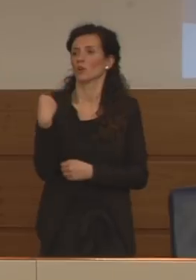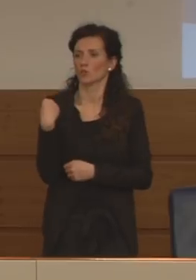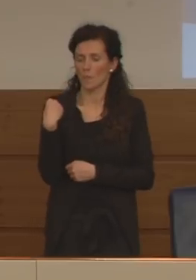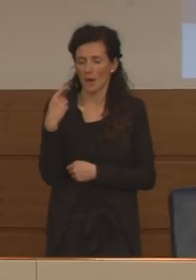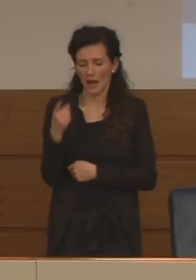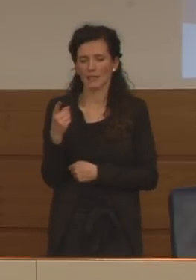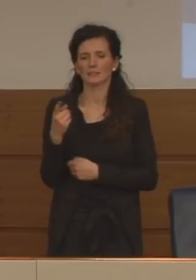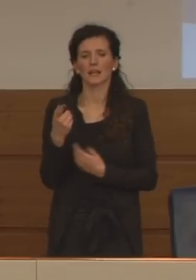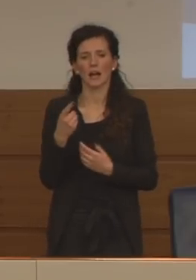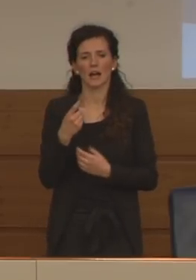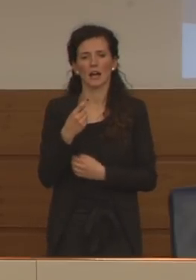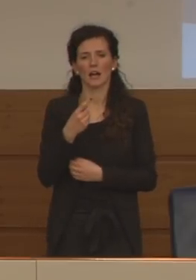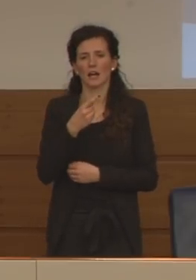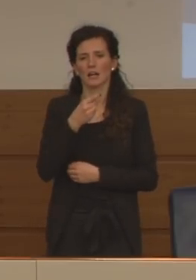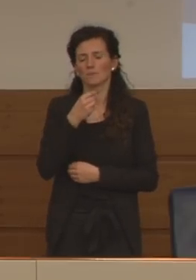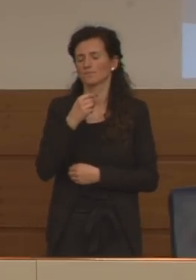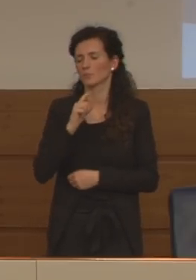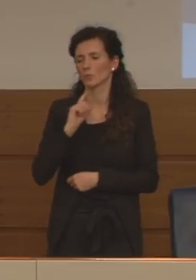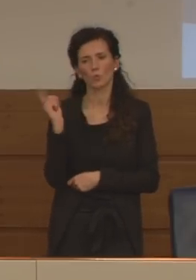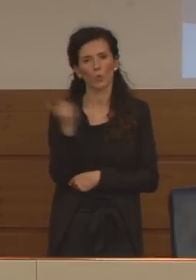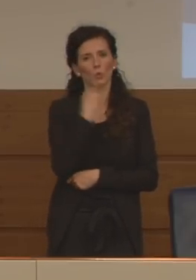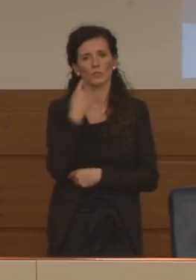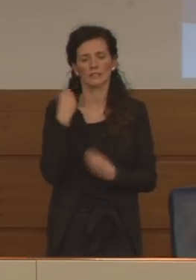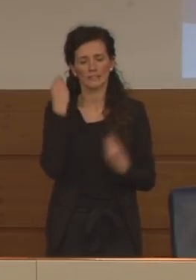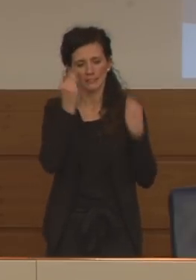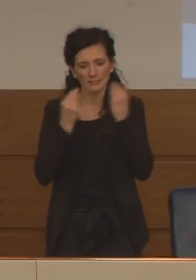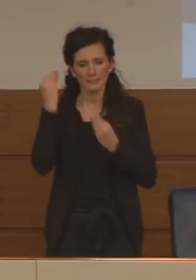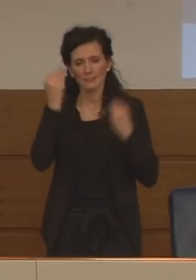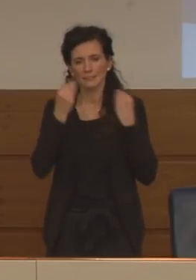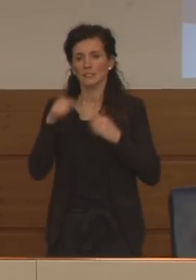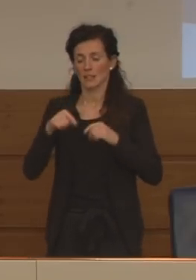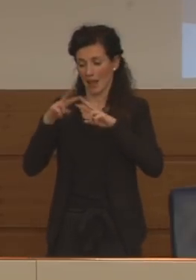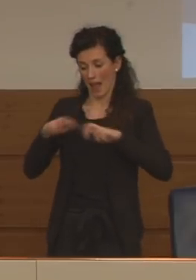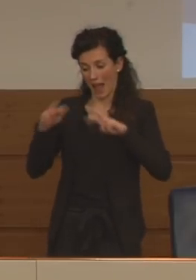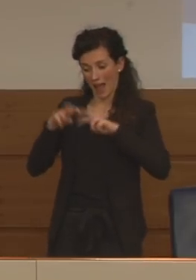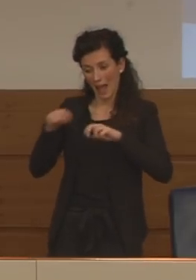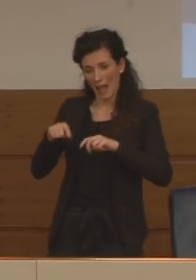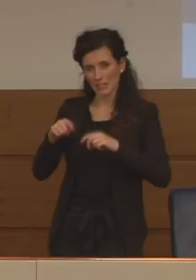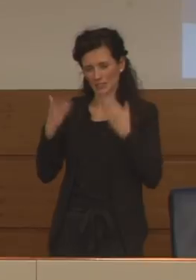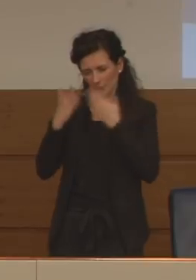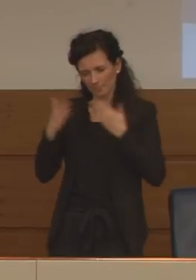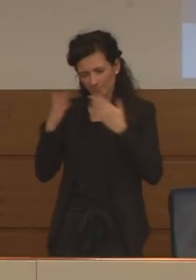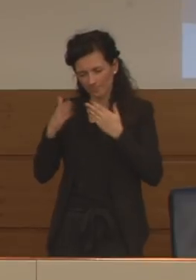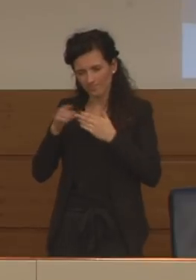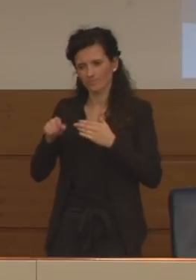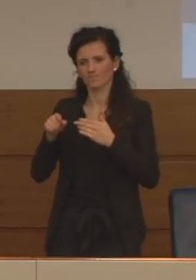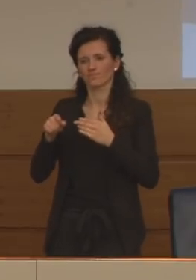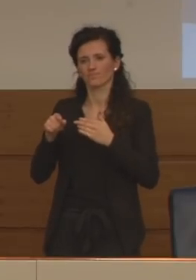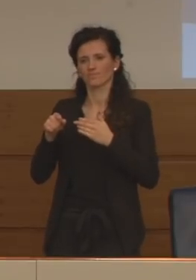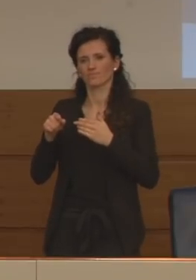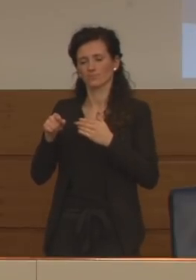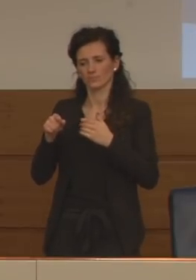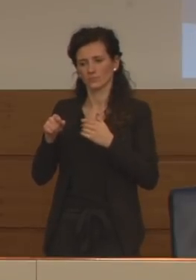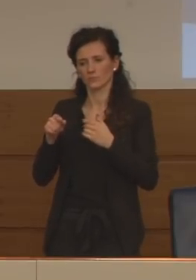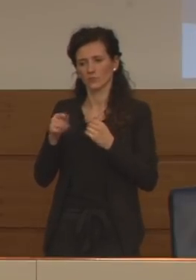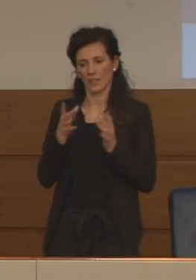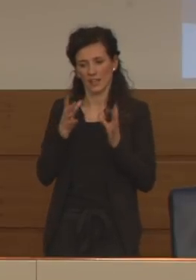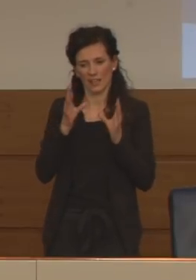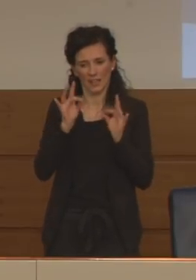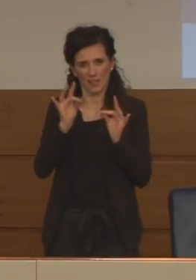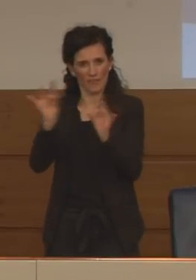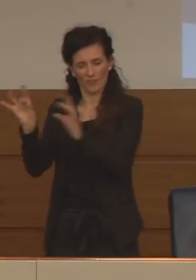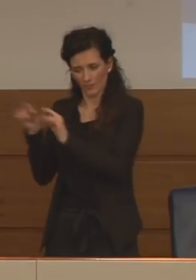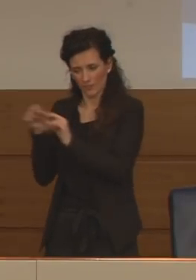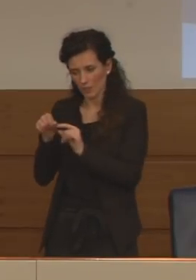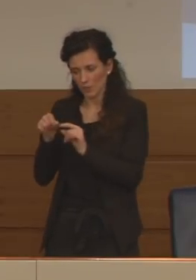dai dati diciamo di analisi di studio virologico degli isolati non abbiamo oggi evidenze